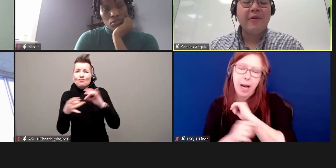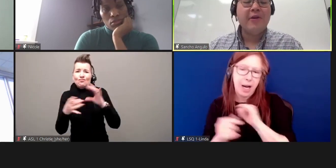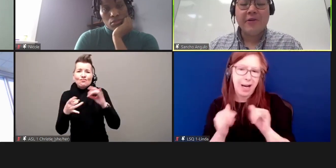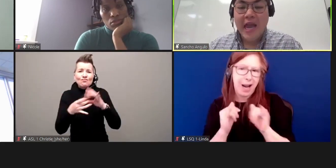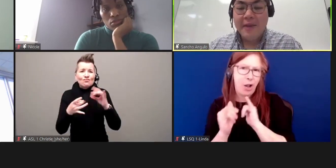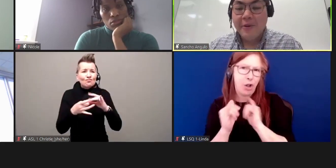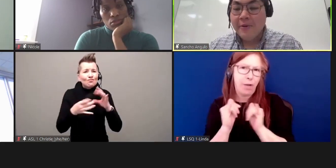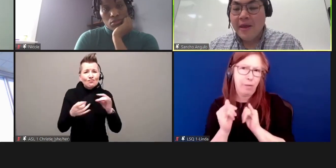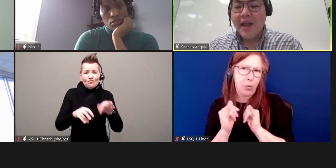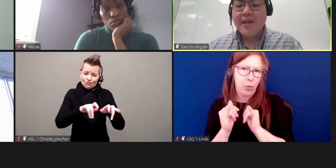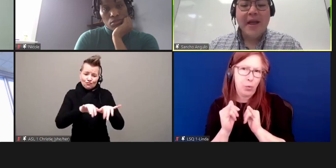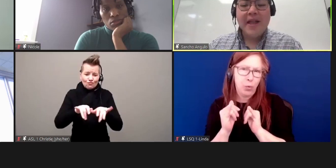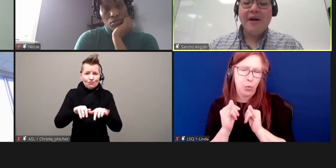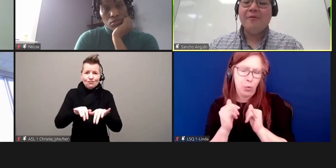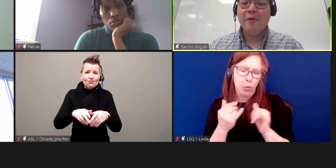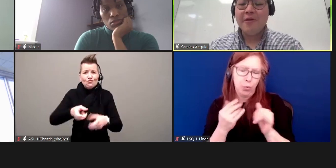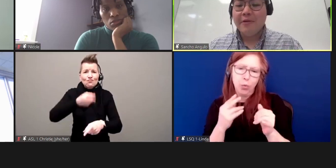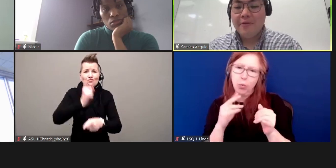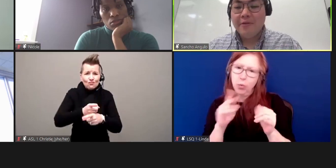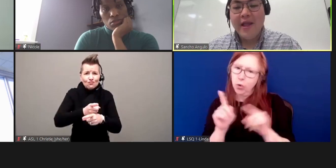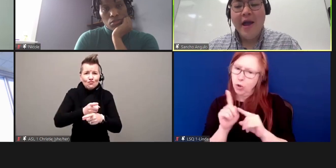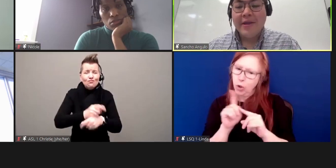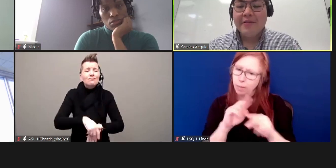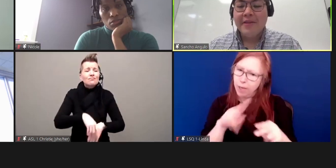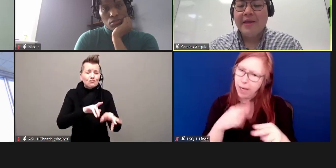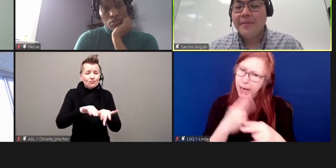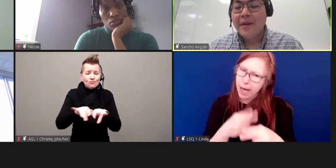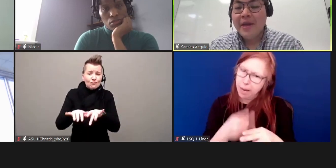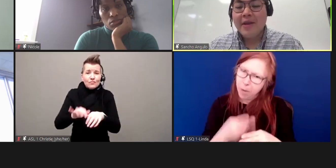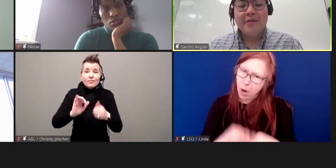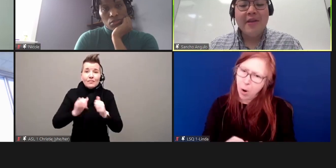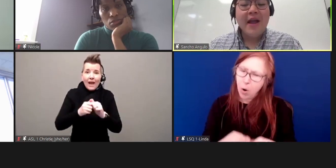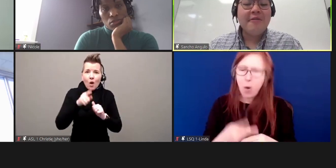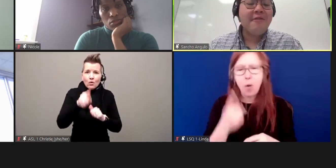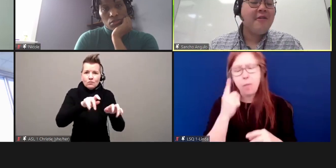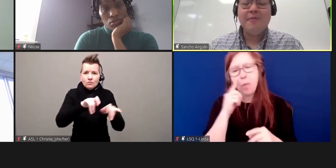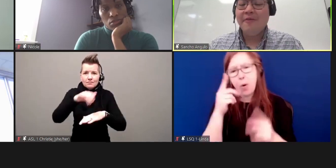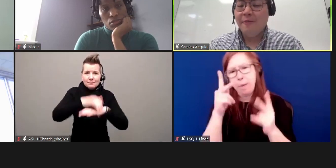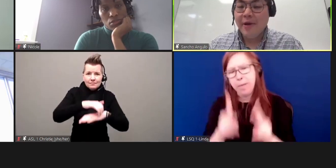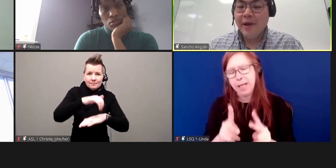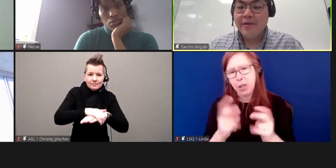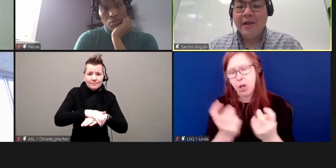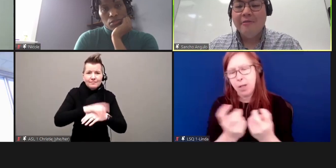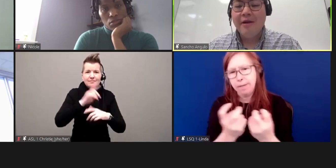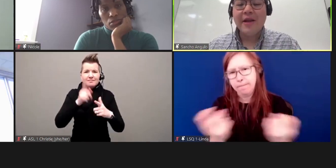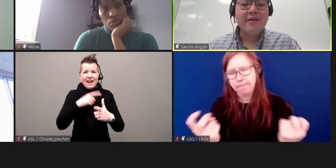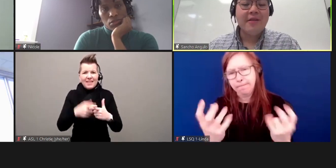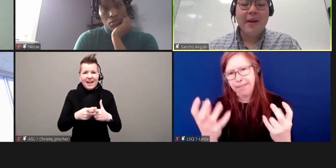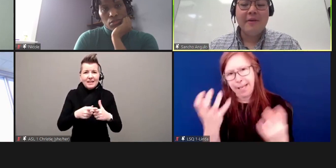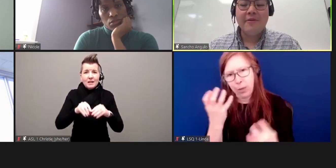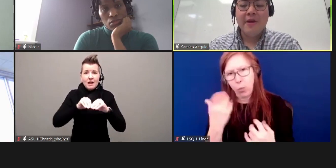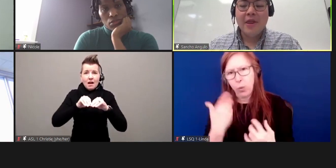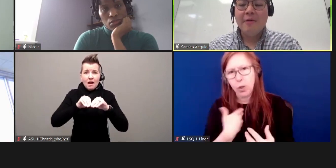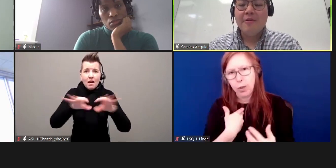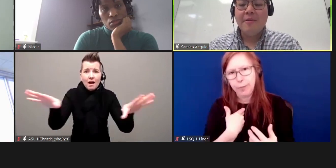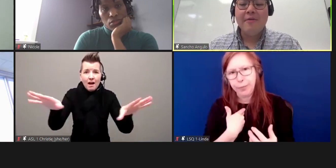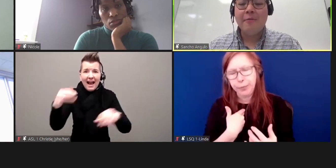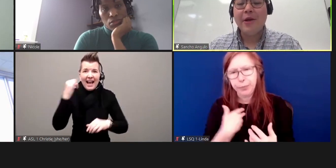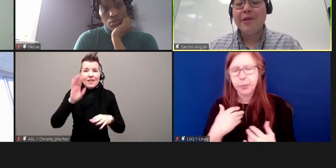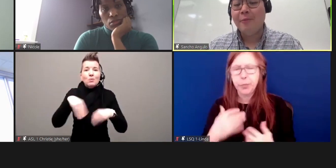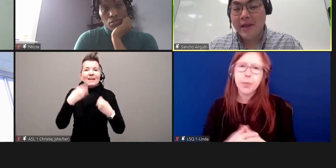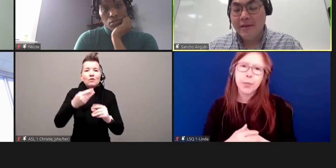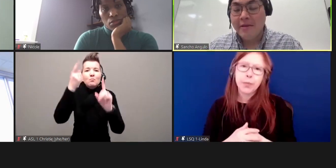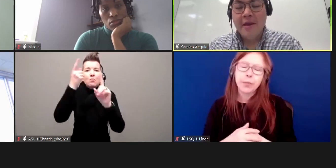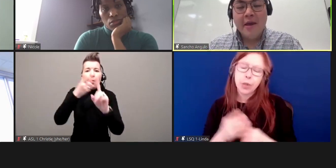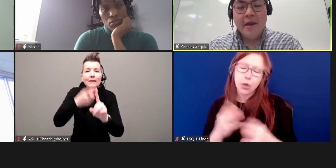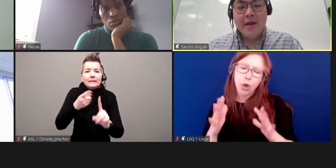dire les mots qu'il faut dire de l'autre côté, aux gens qui sont de l'autre côté de l'écran. Et d'après ce que